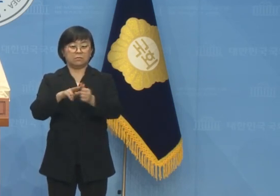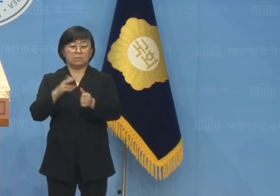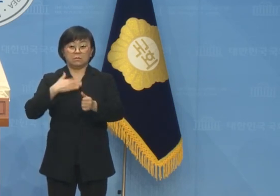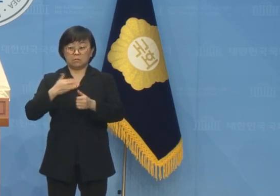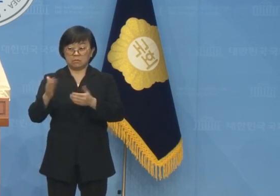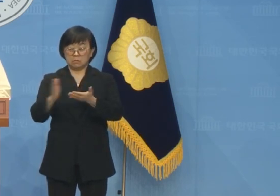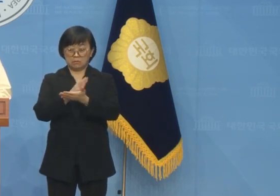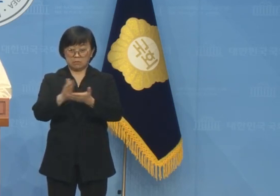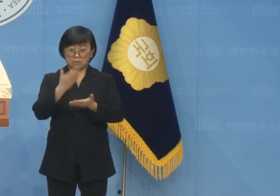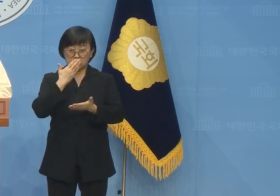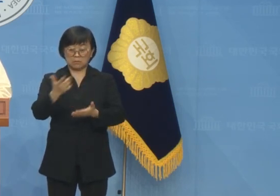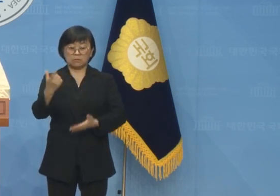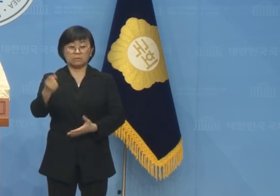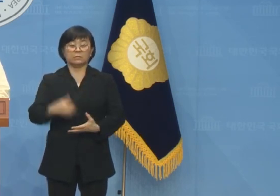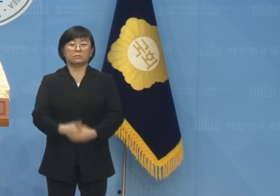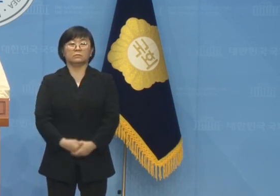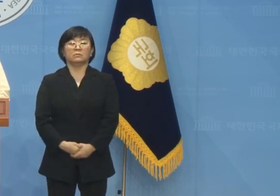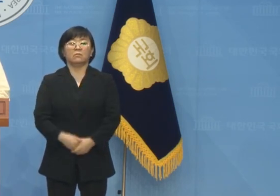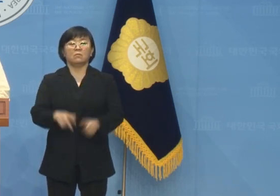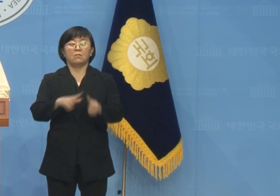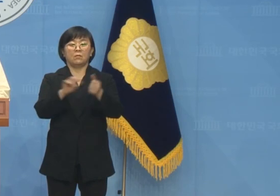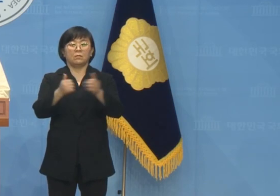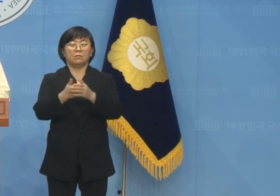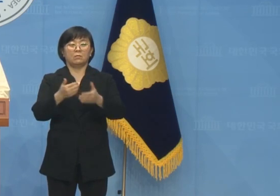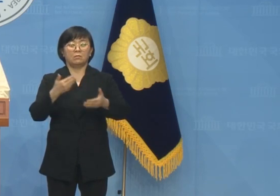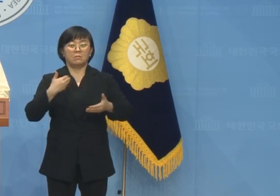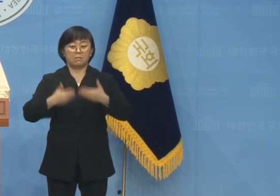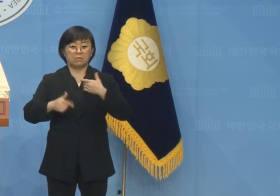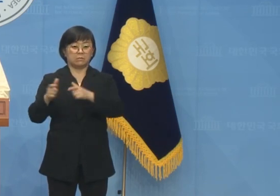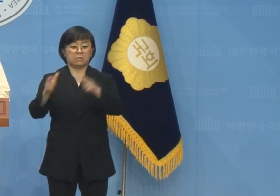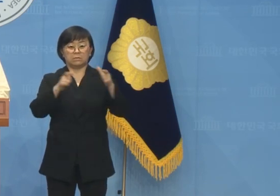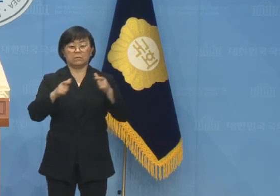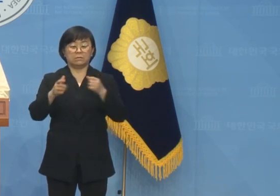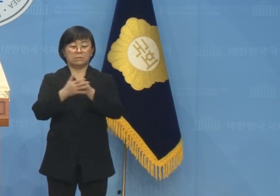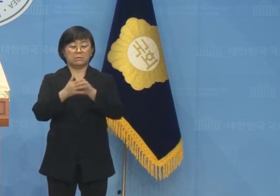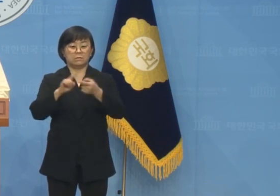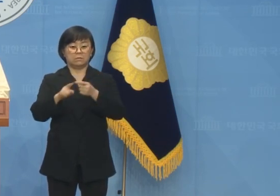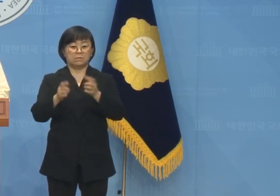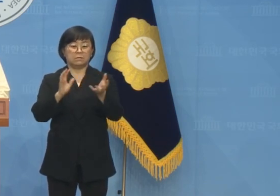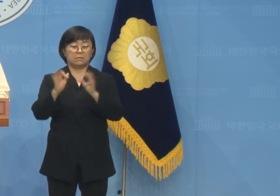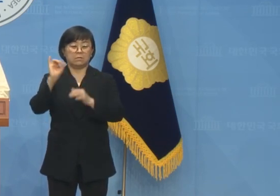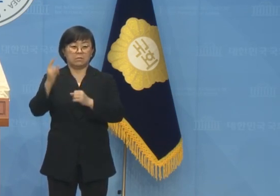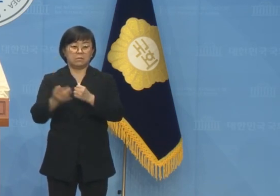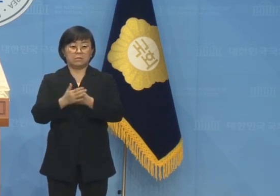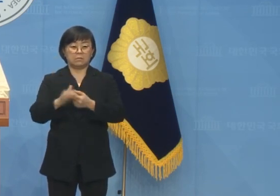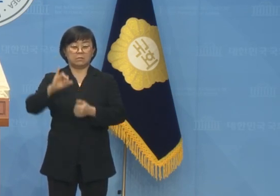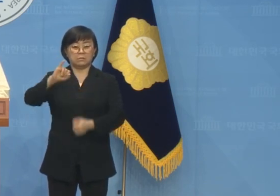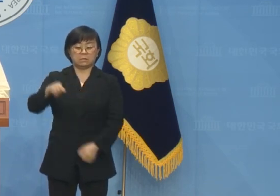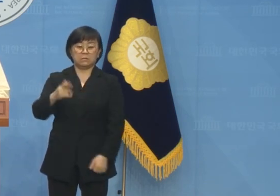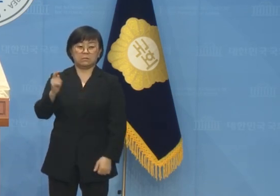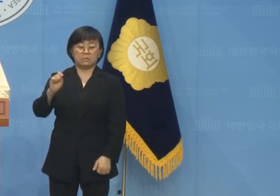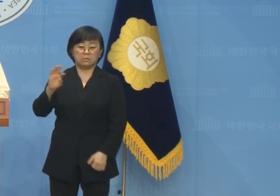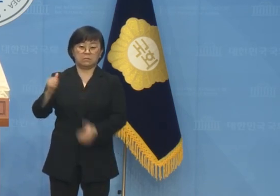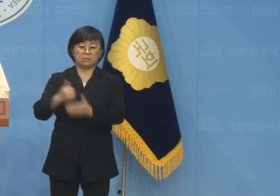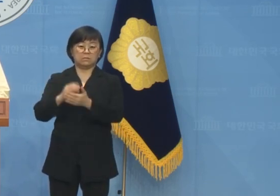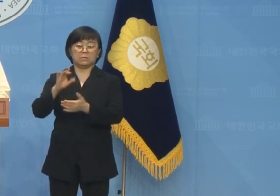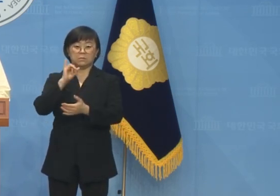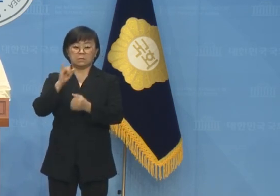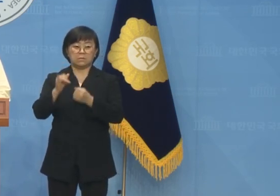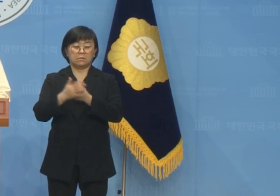제대로 판단하시되 바쁘니까 지역에 와서 현지 와서 토론회를 하겠다고 JTBC 배려까지